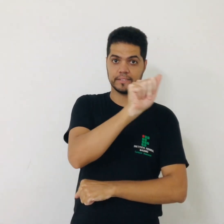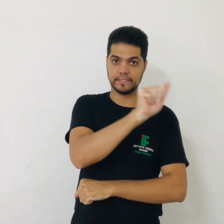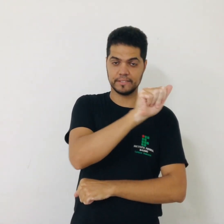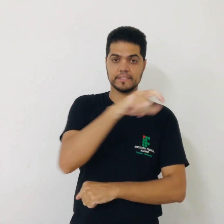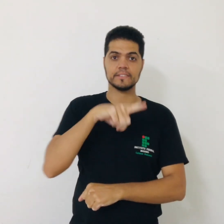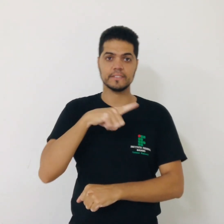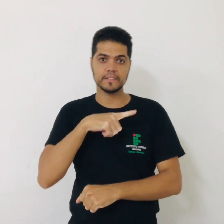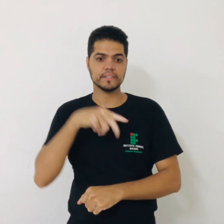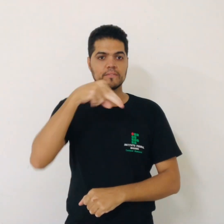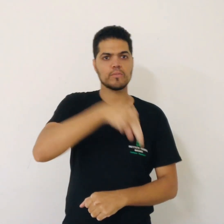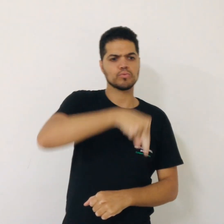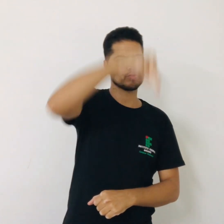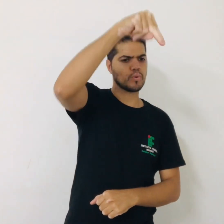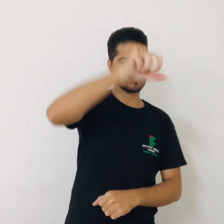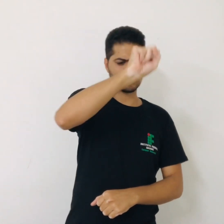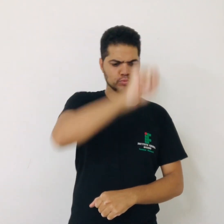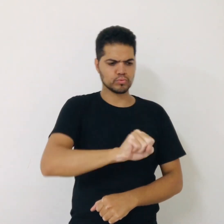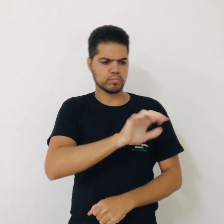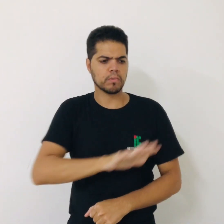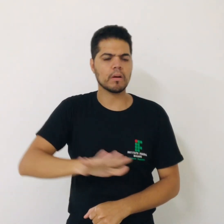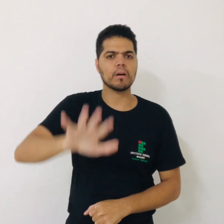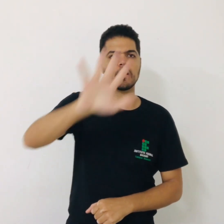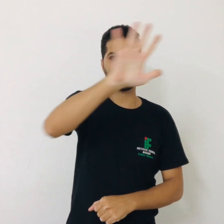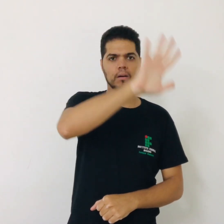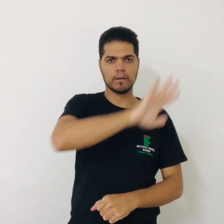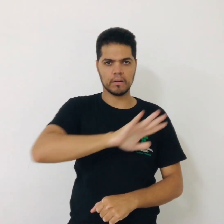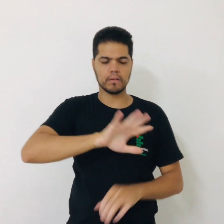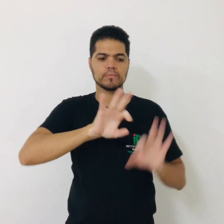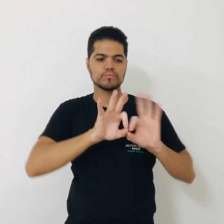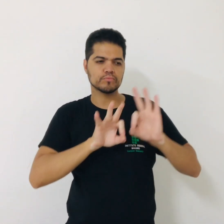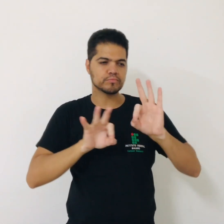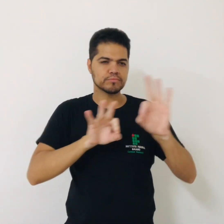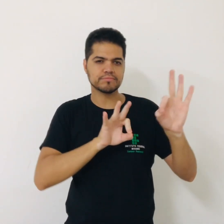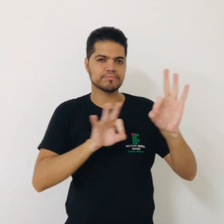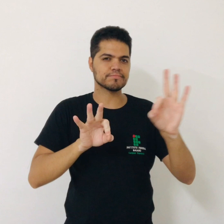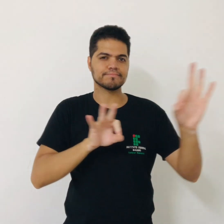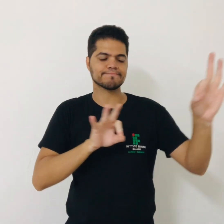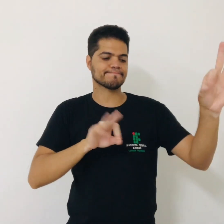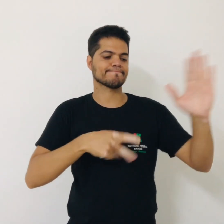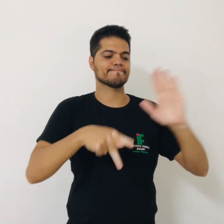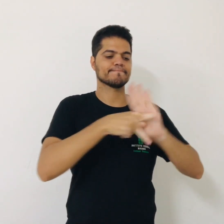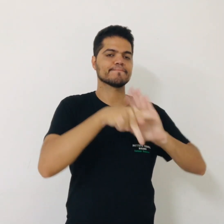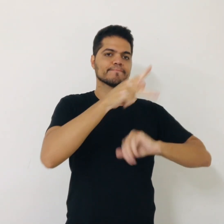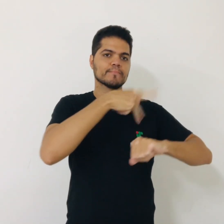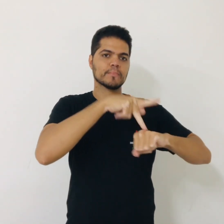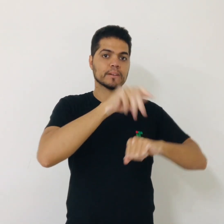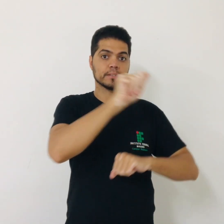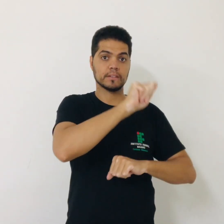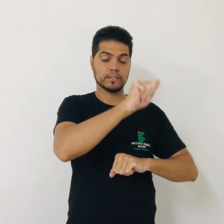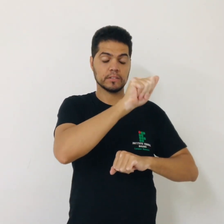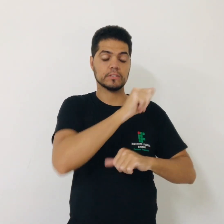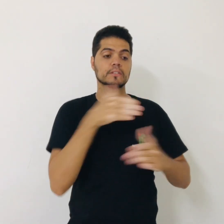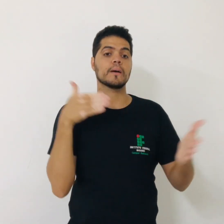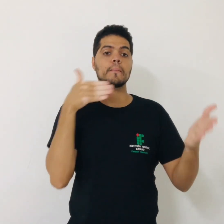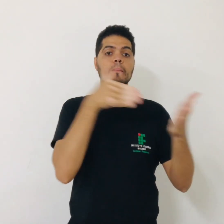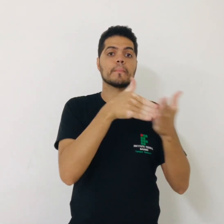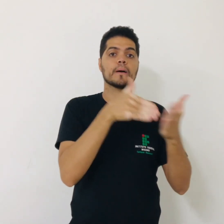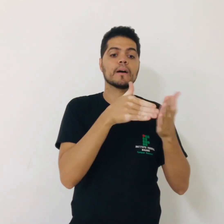no sentido norte-sul, cortando grande parte do território argentino até se encontrarem com o